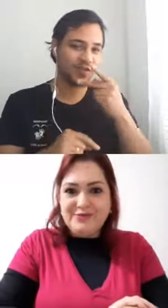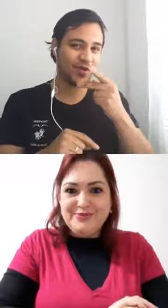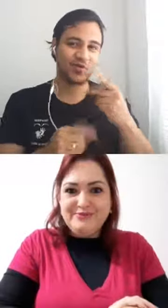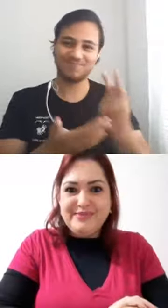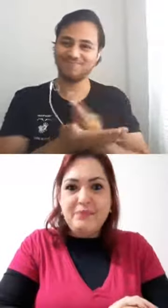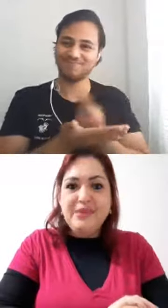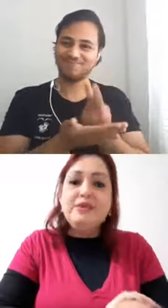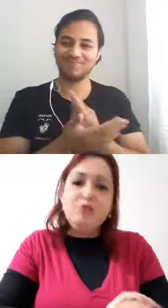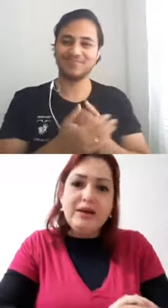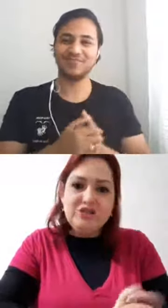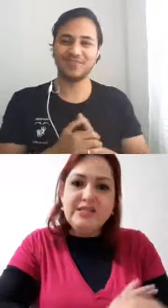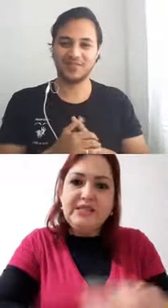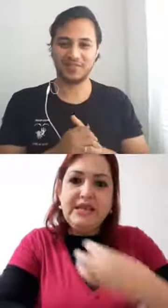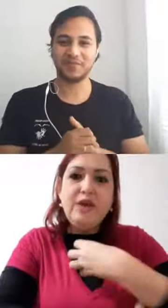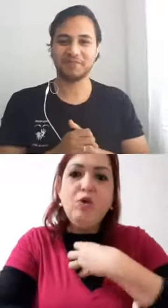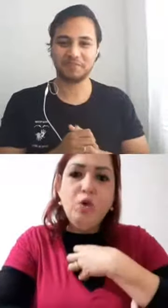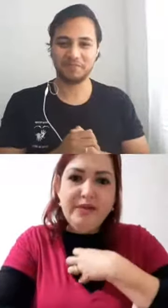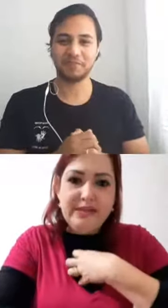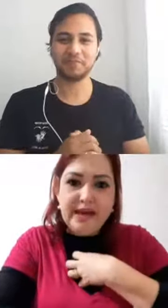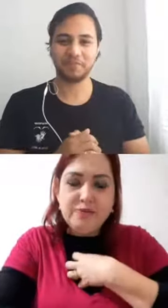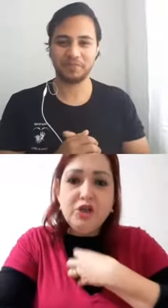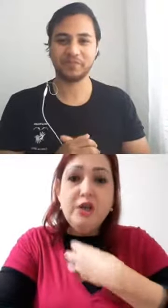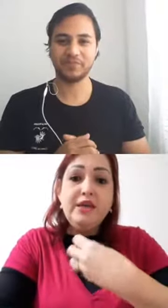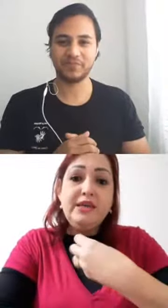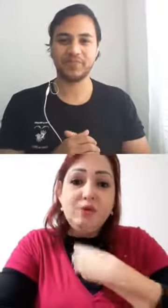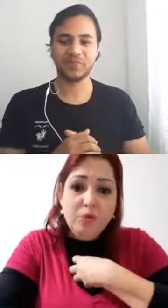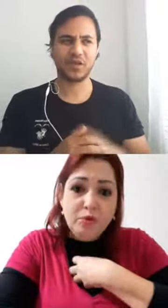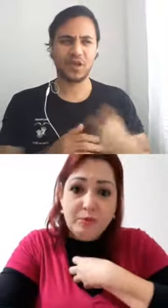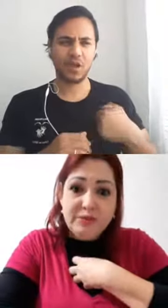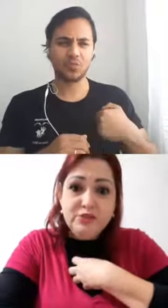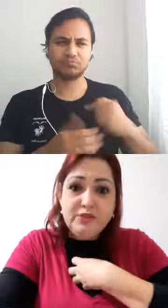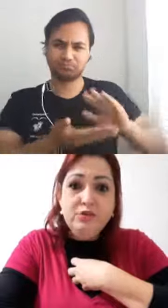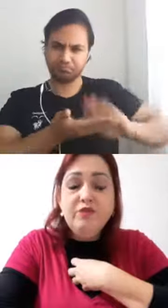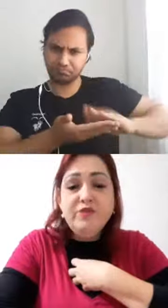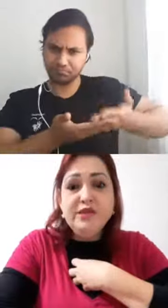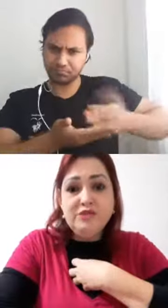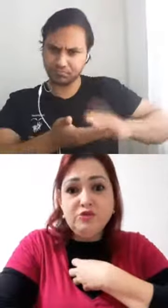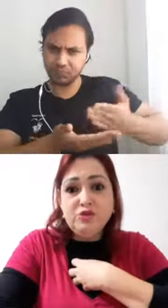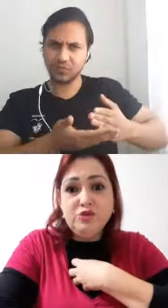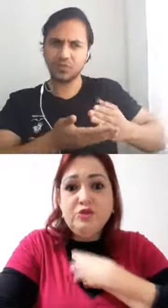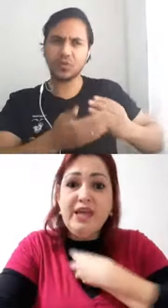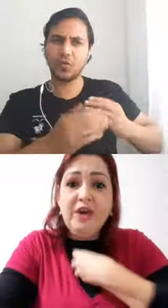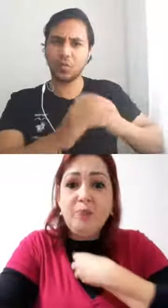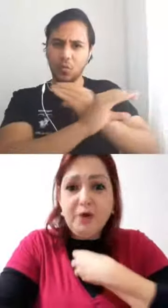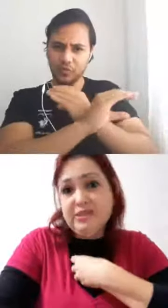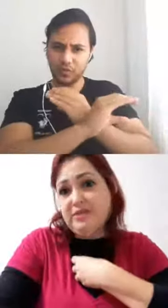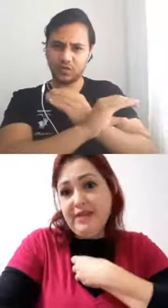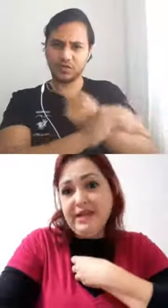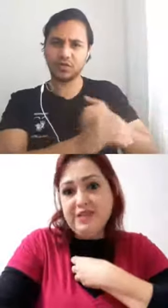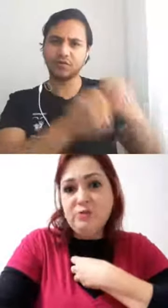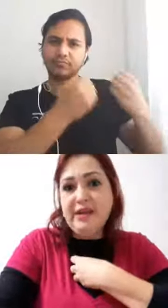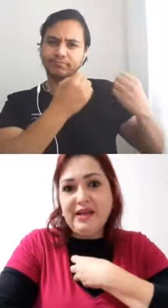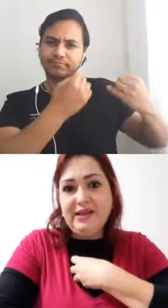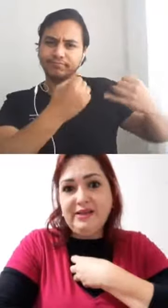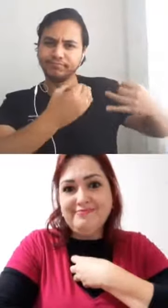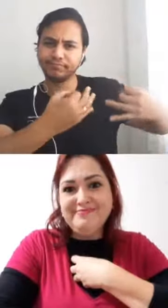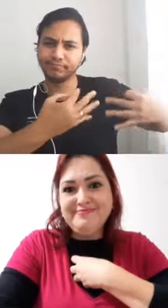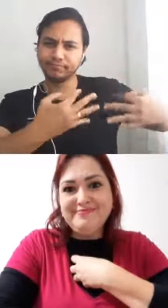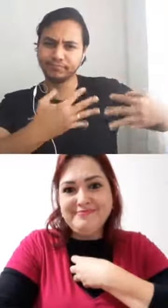certo, sabe? Então eu acho assim que eu como intérprete e eu como uma pessoa de confiança dos surdos, eu posso explicar isso para